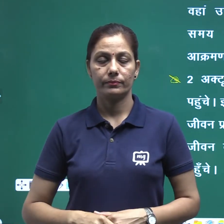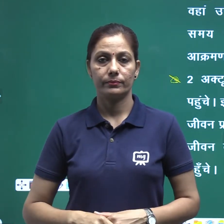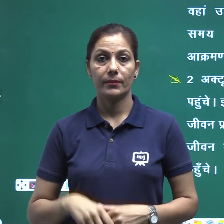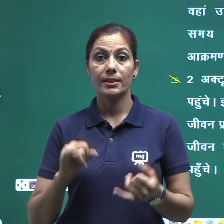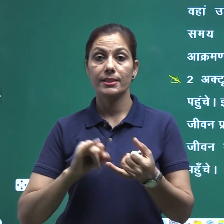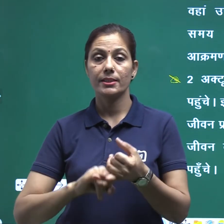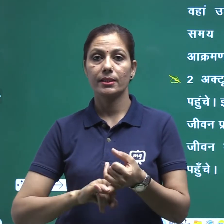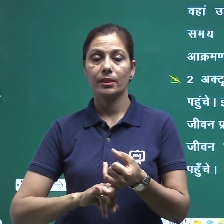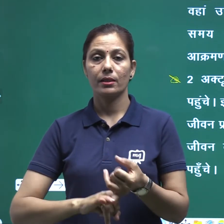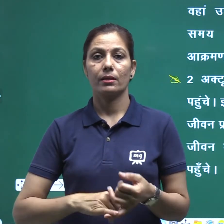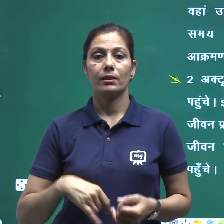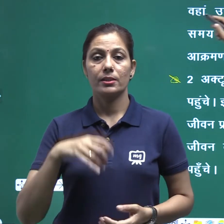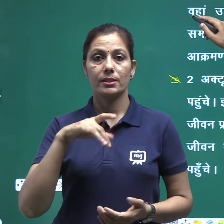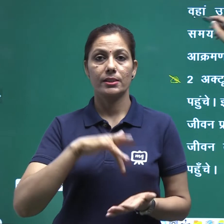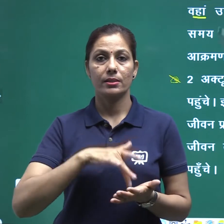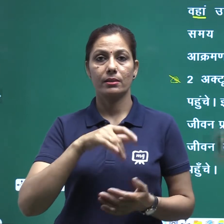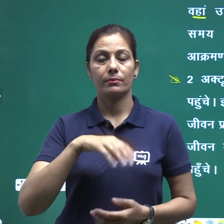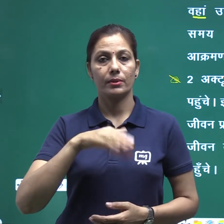श्रीनगर भी गए।